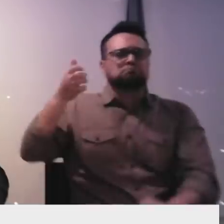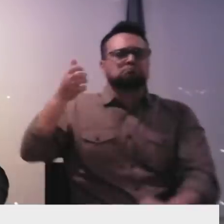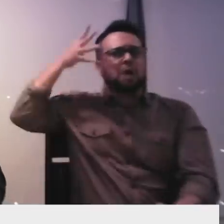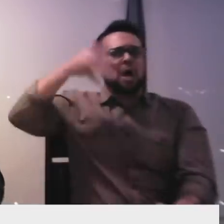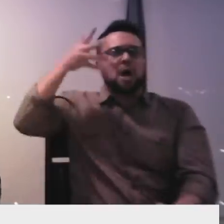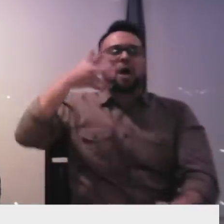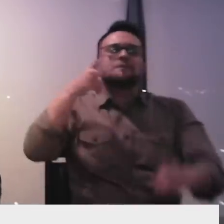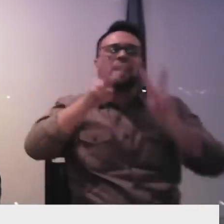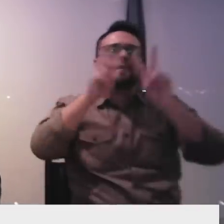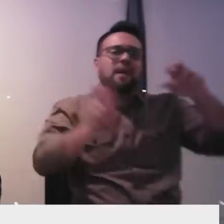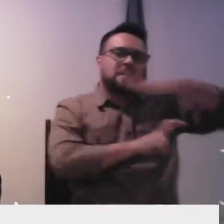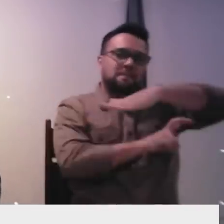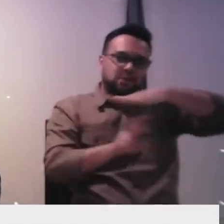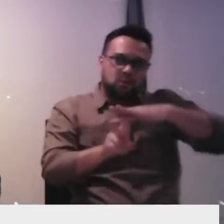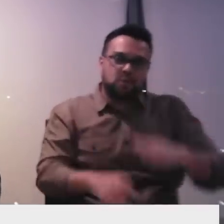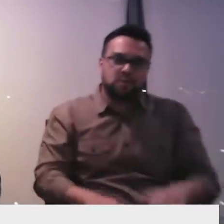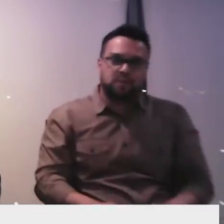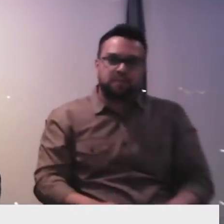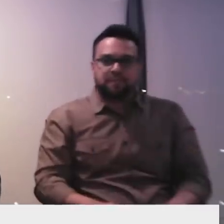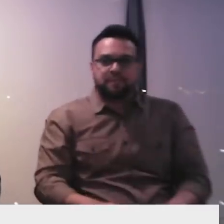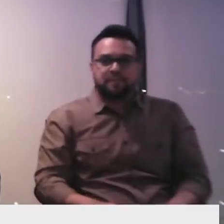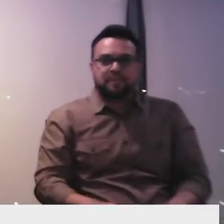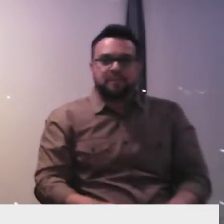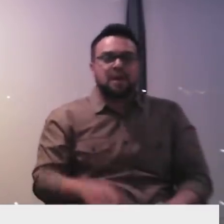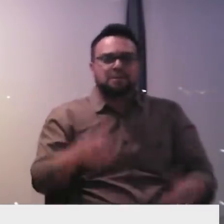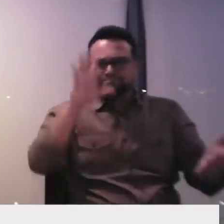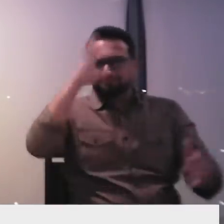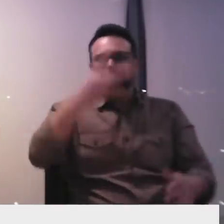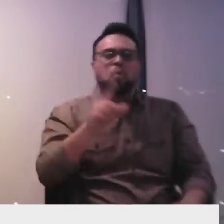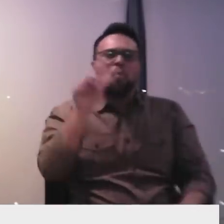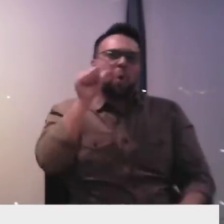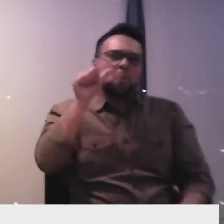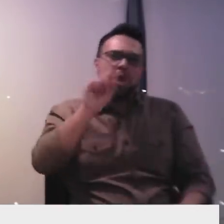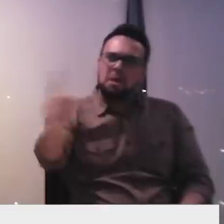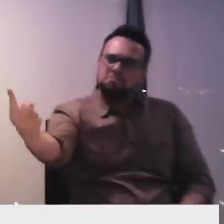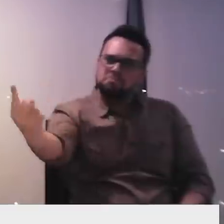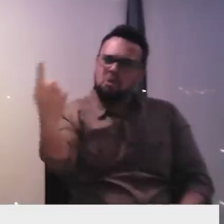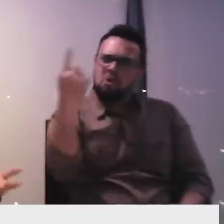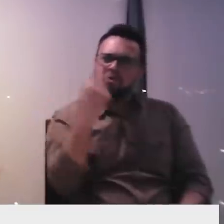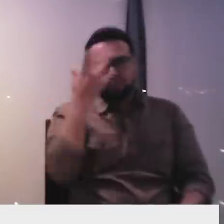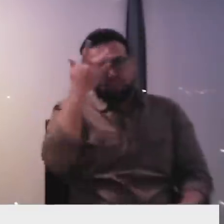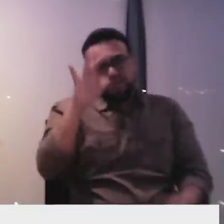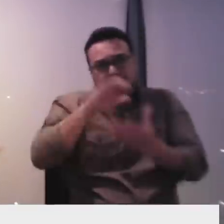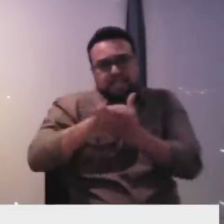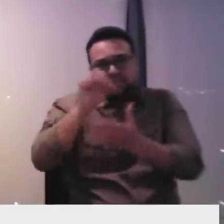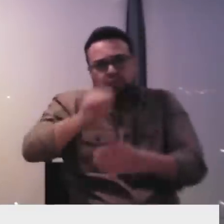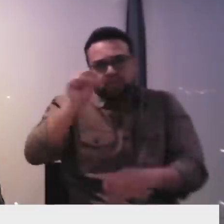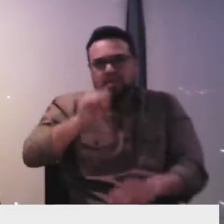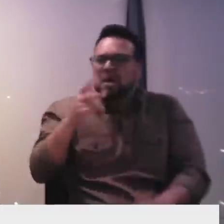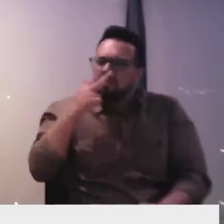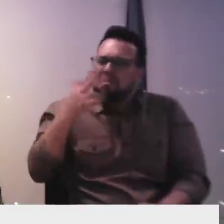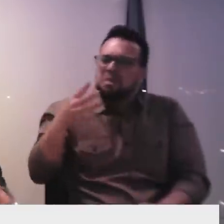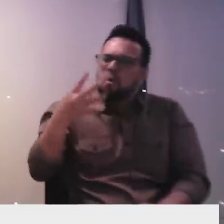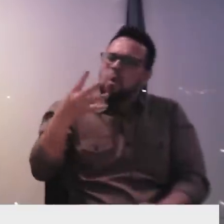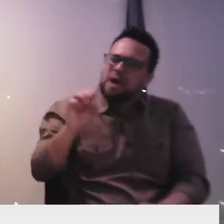do metrô. Né? De repente entra uma mulher ali, não sei se é casada ou solteira, aparentando uns 35,